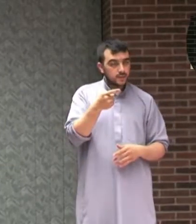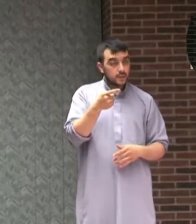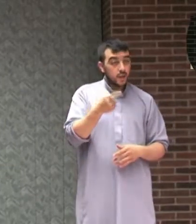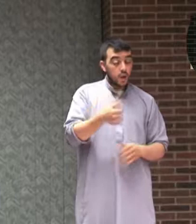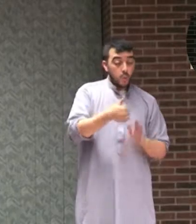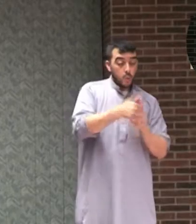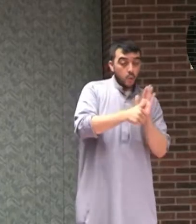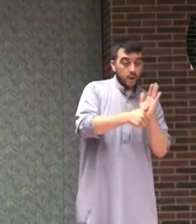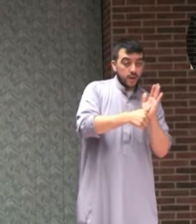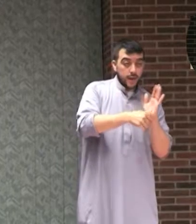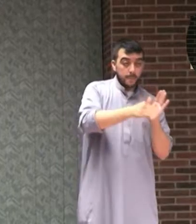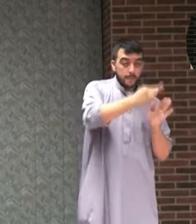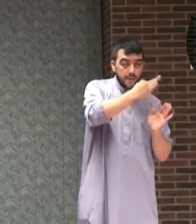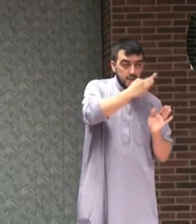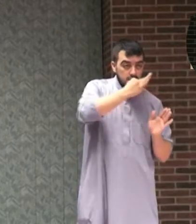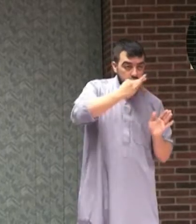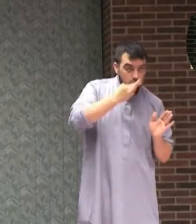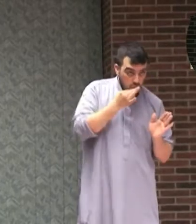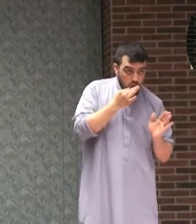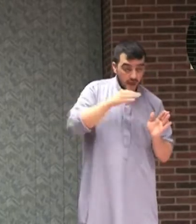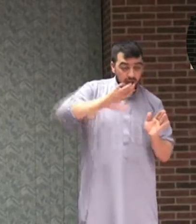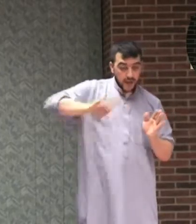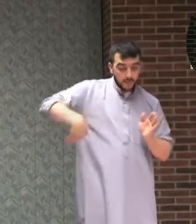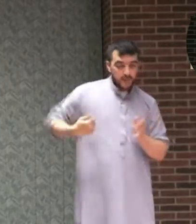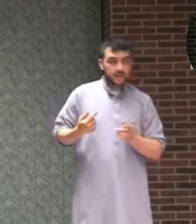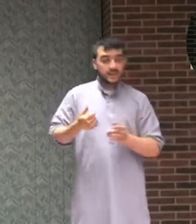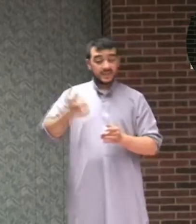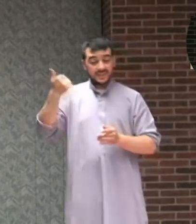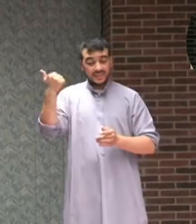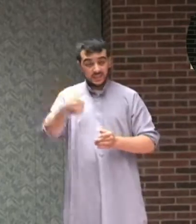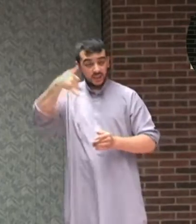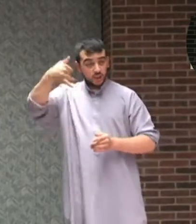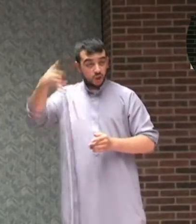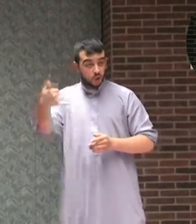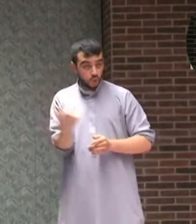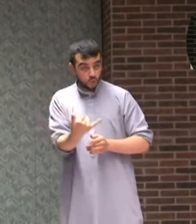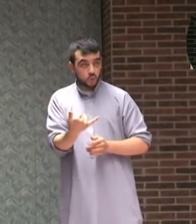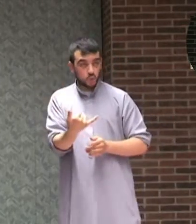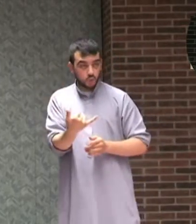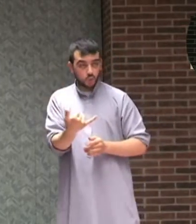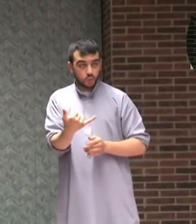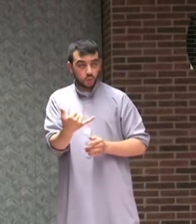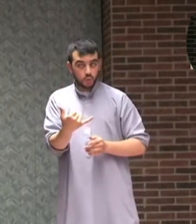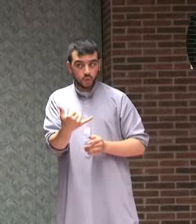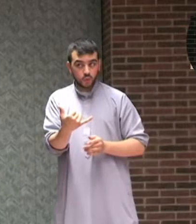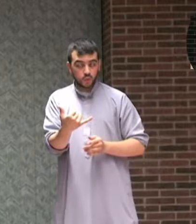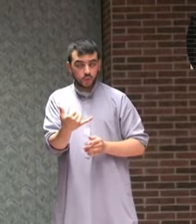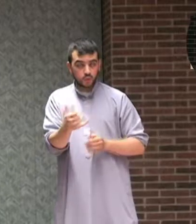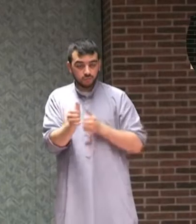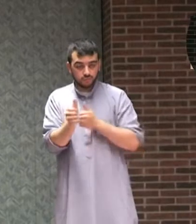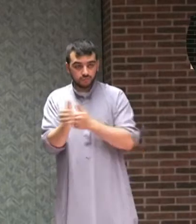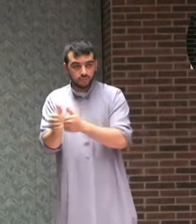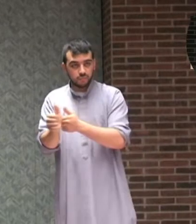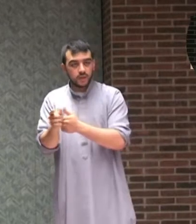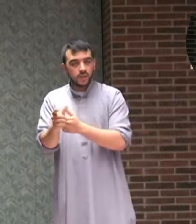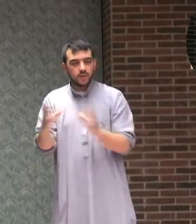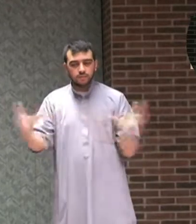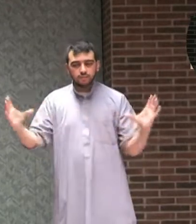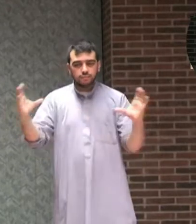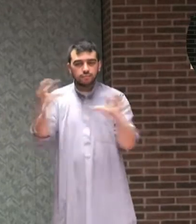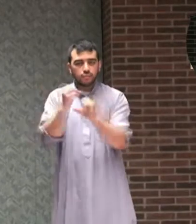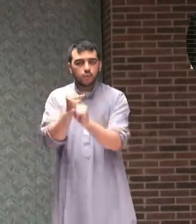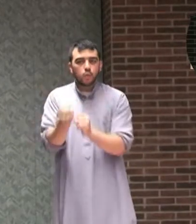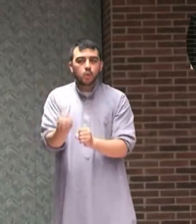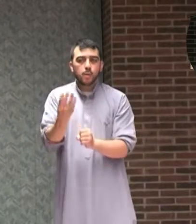dit que Shahr Ramadan, et s'il est suivi par Sitt min Shawwal, les six jours de